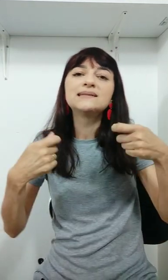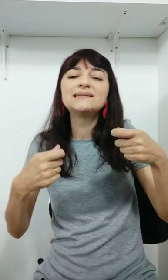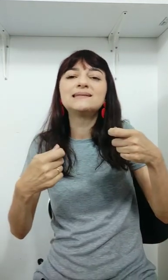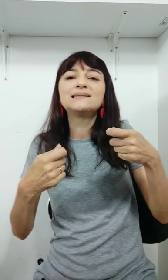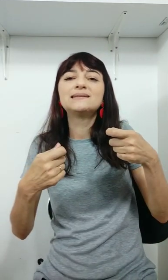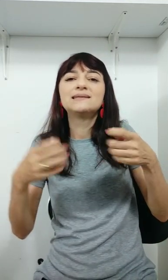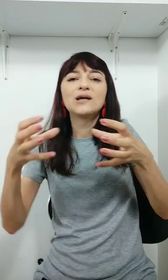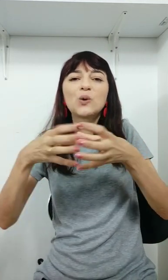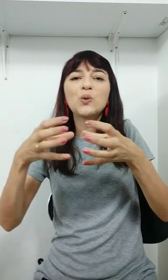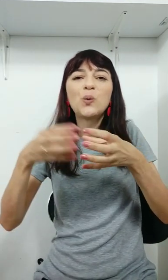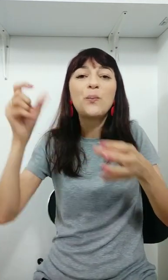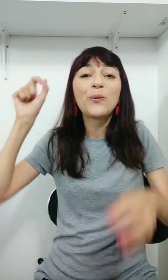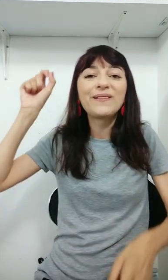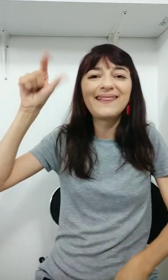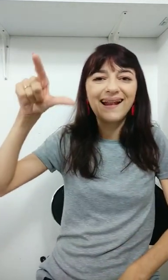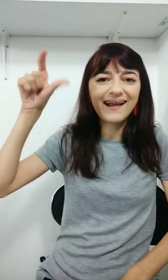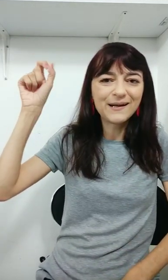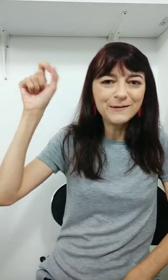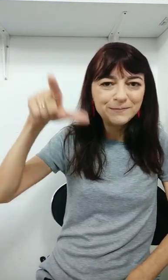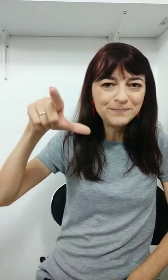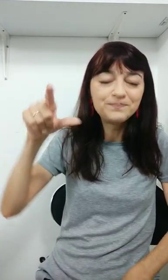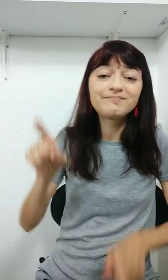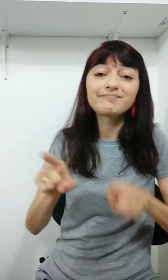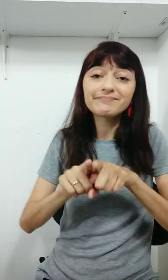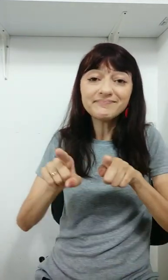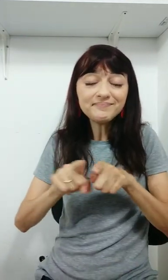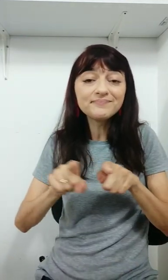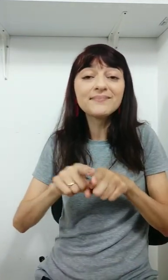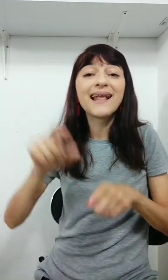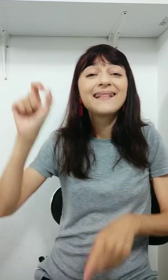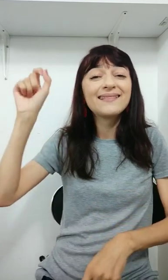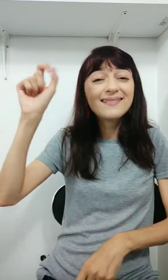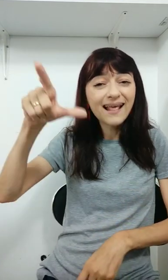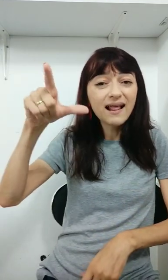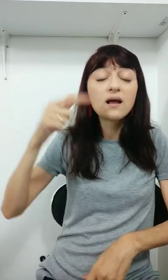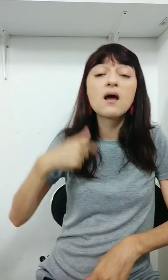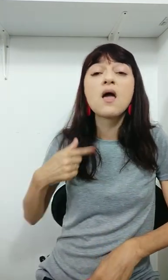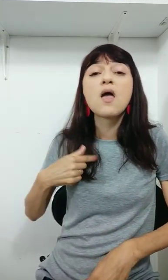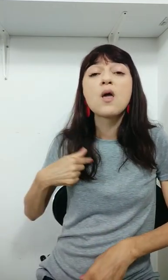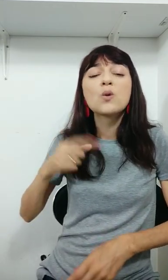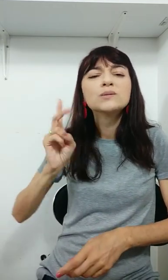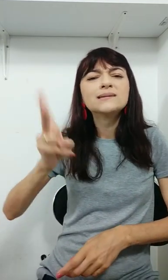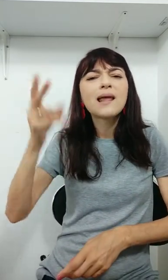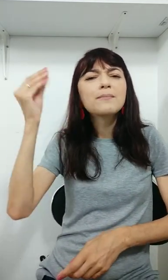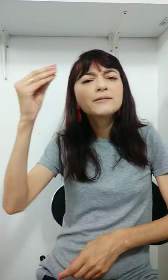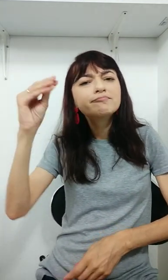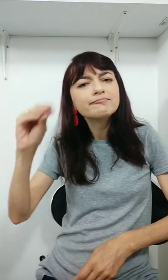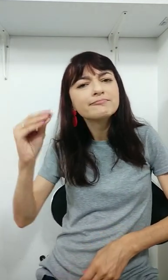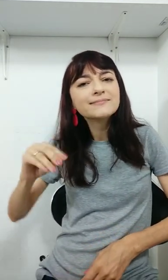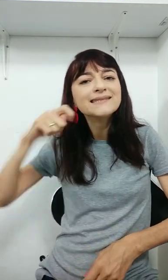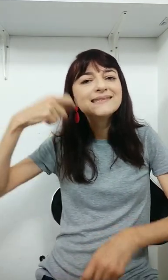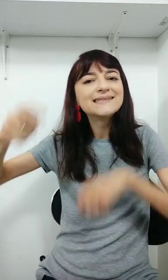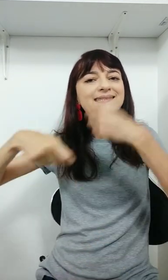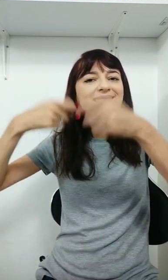notificados, a gente tem, por exemplo, a lista VIP lá de e-mails, a gente tem a nossa lista de transmissão do Telegram,